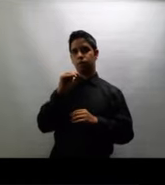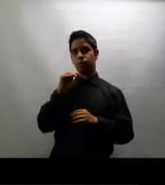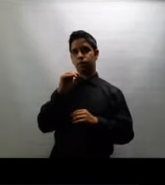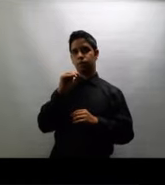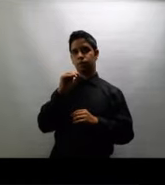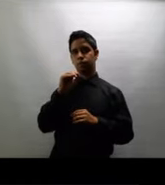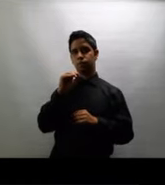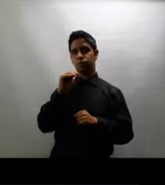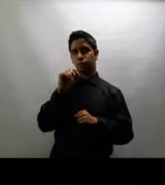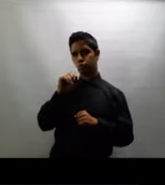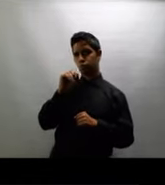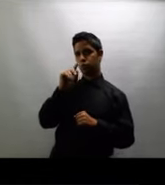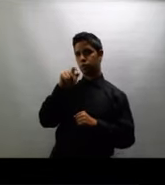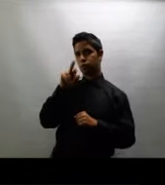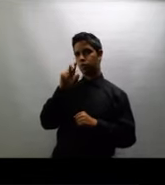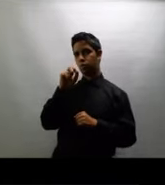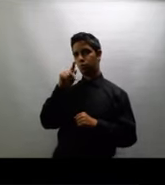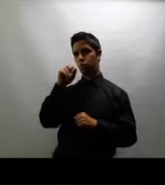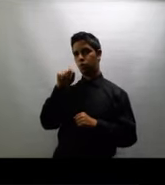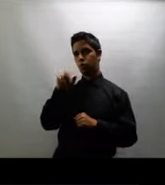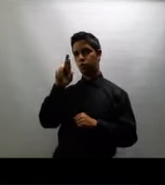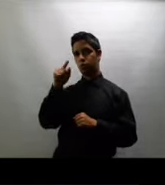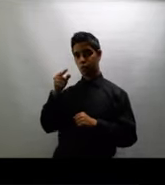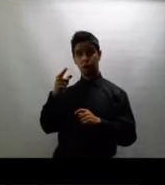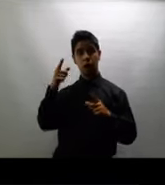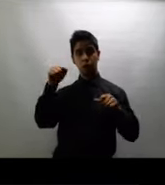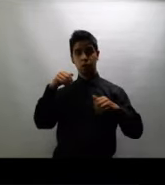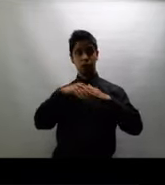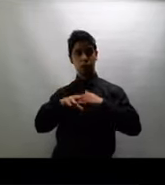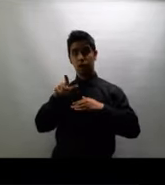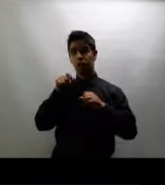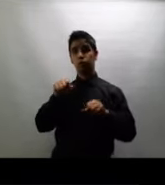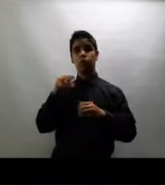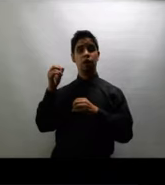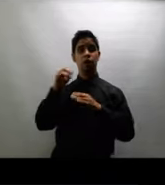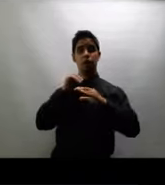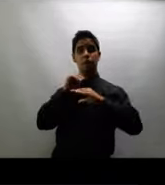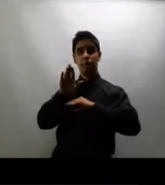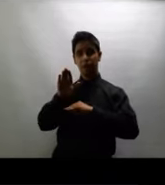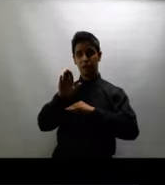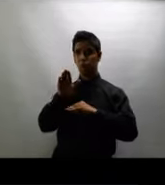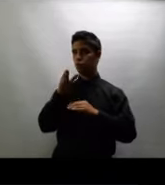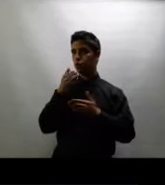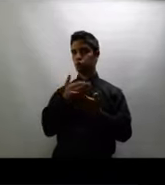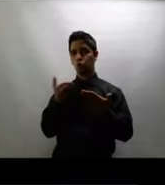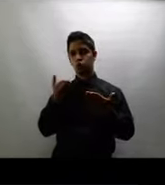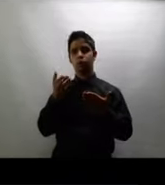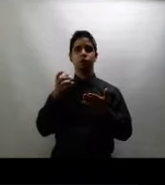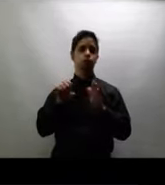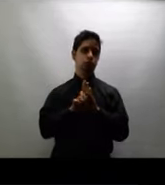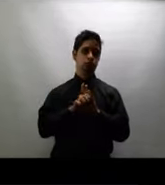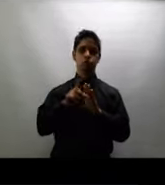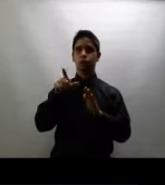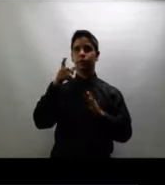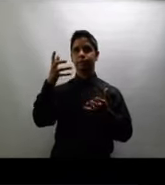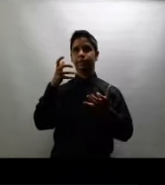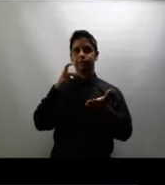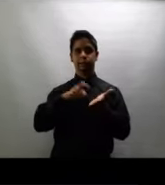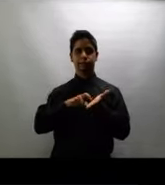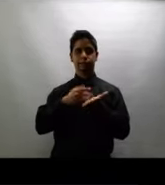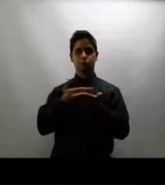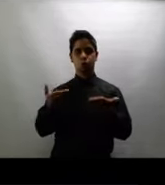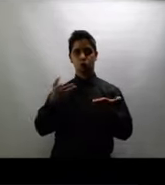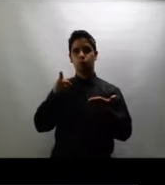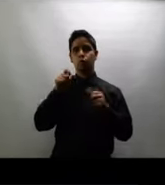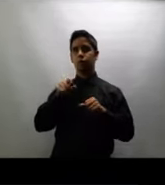www.perepop.org, esa es nuestra página. Y ahí pueden accesar y enviarnos si tienen peticiones, uh-huh. Porque hay gente que quiere